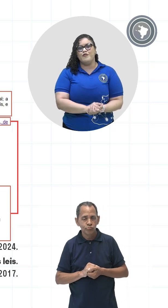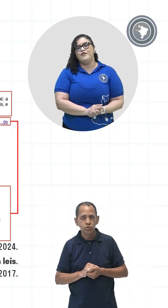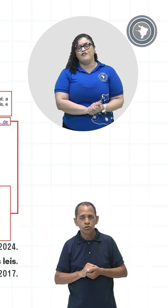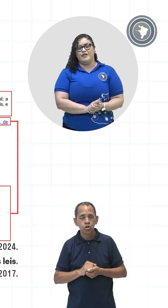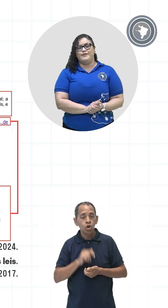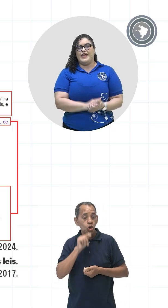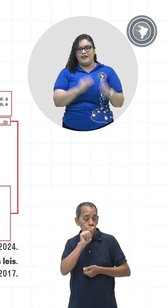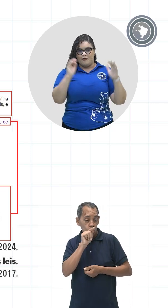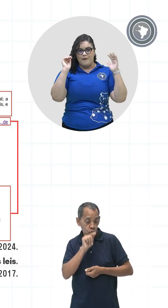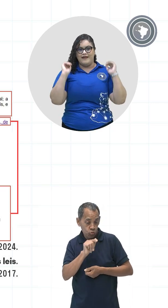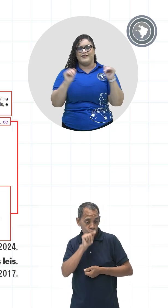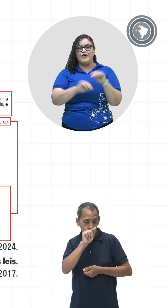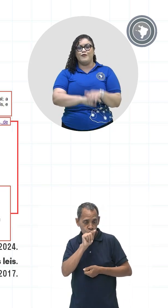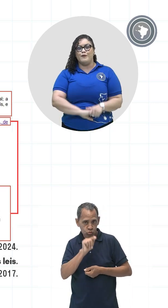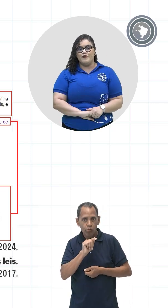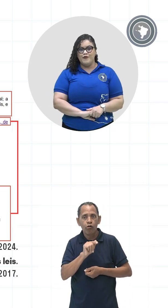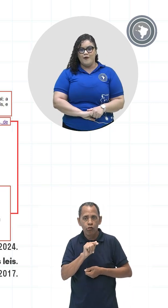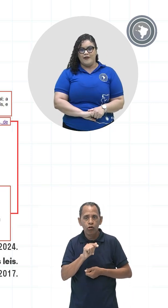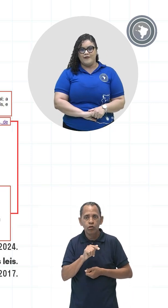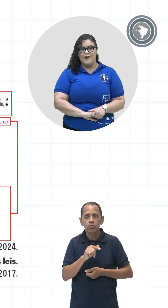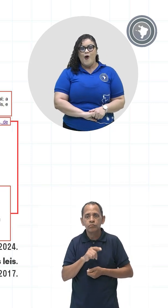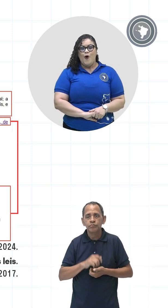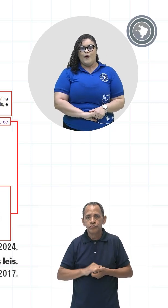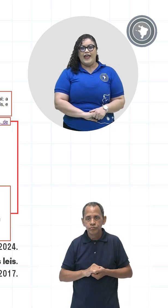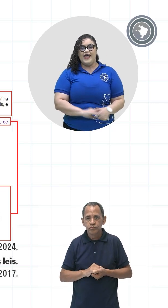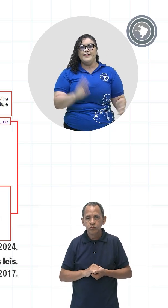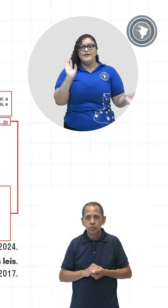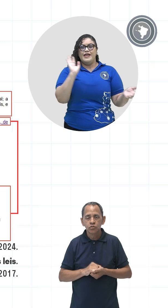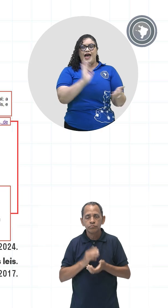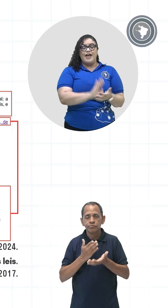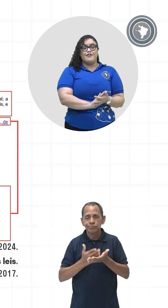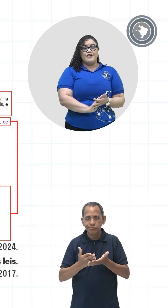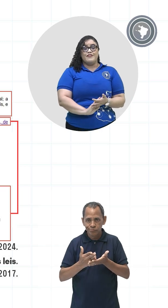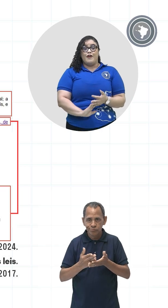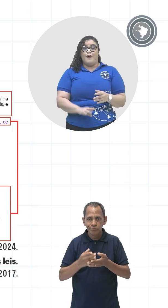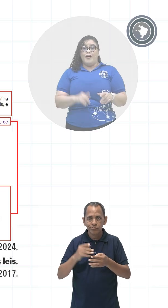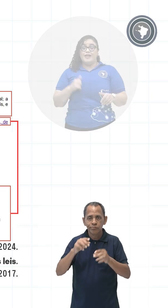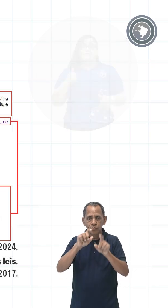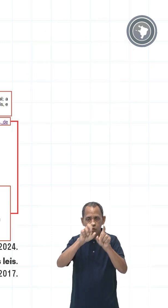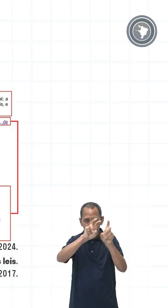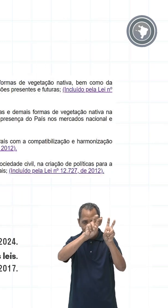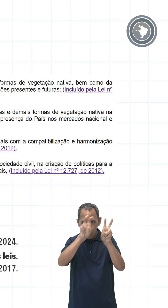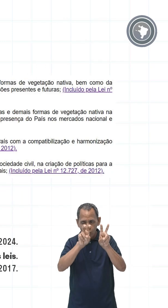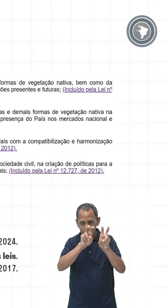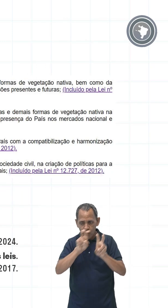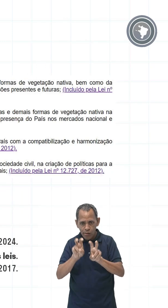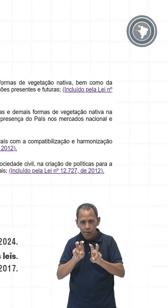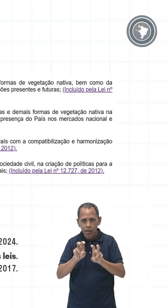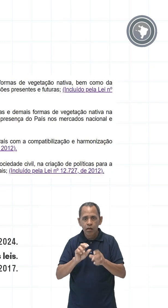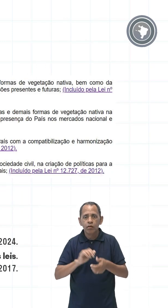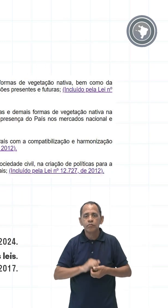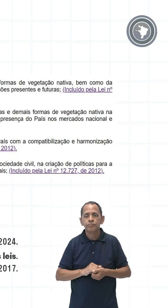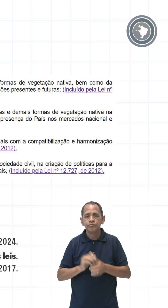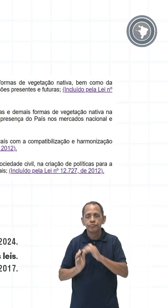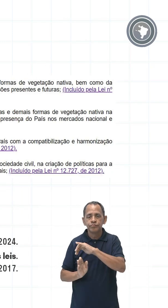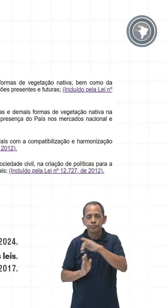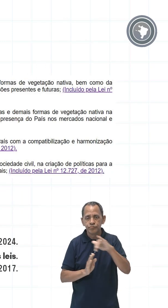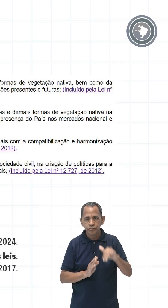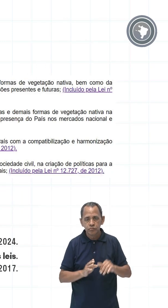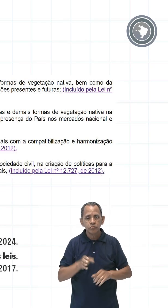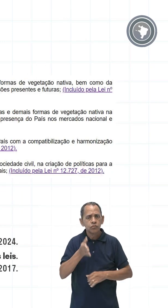se subdividir. E aí começam as subdivisões, ok? Adiante agora, eu já vi que pode ser